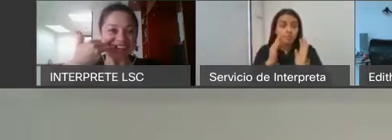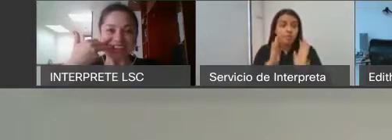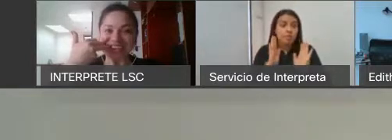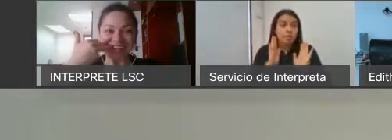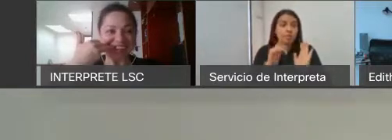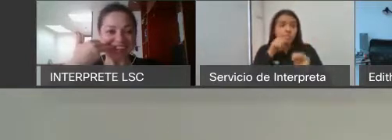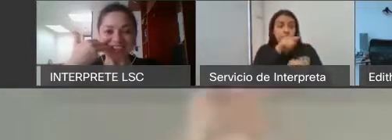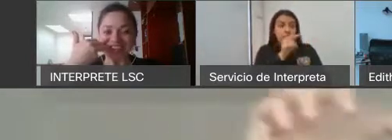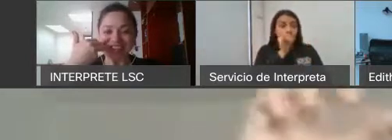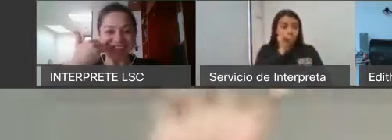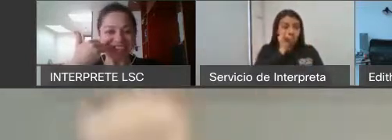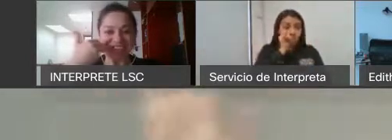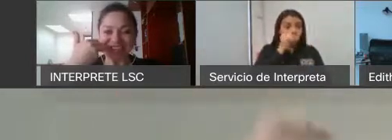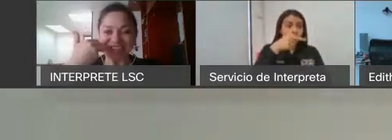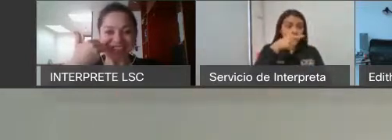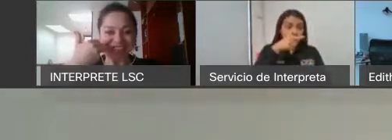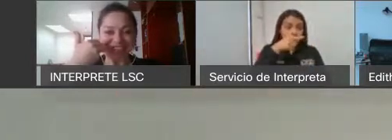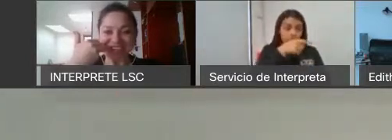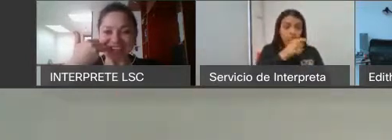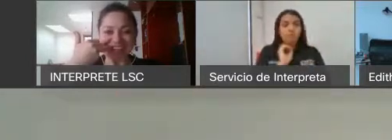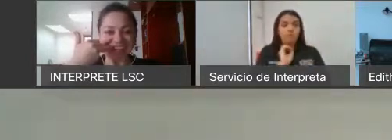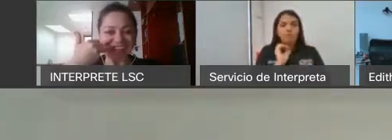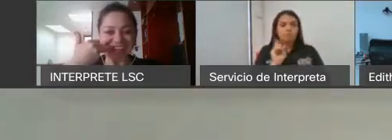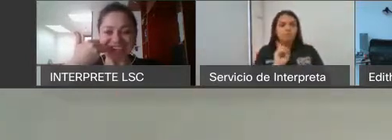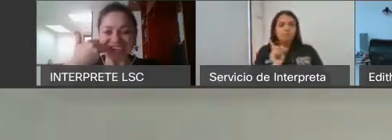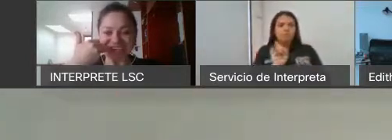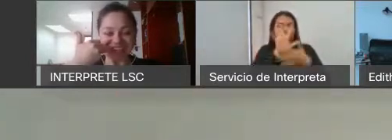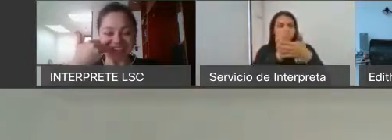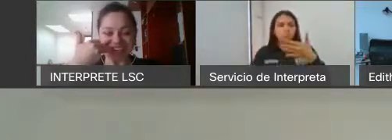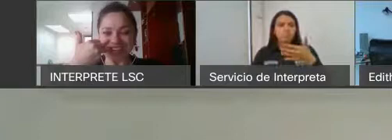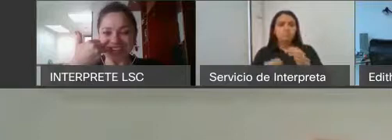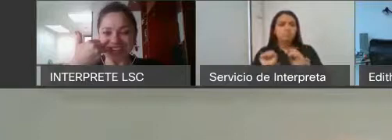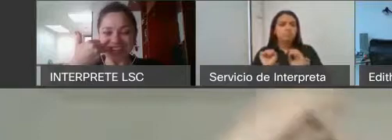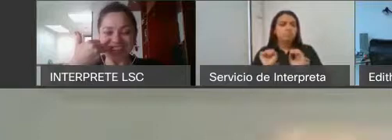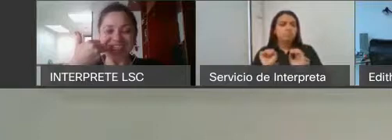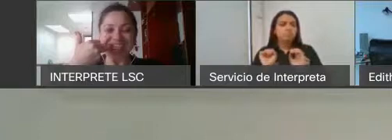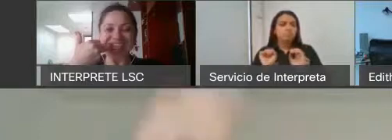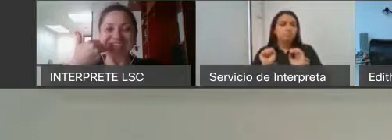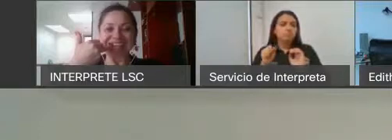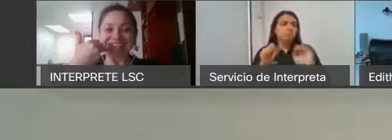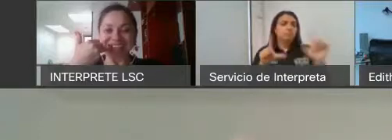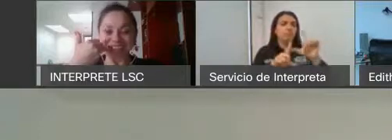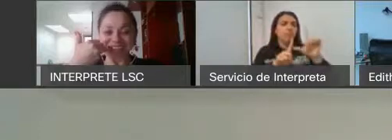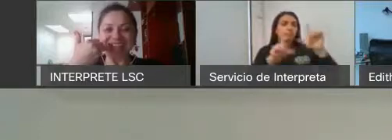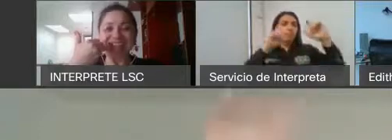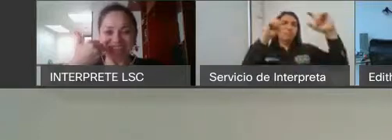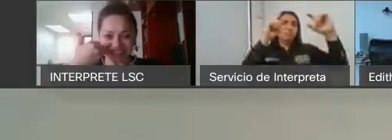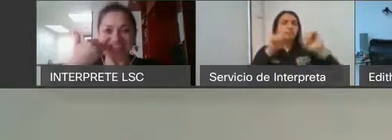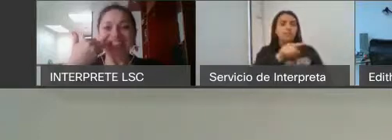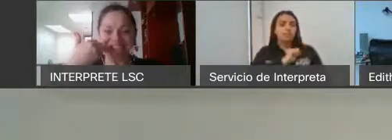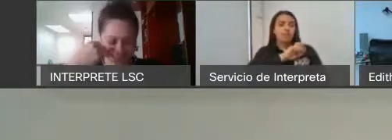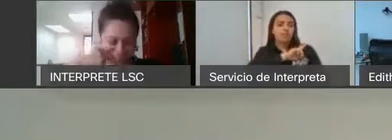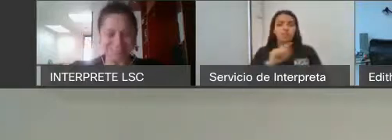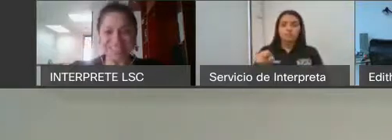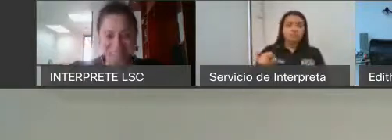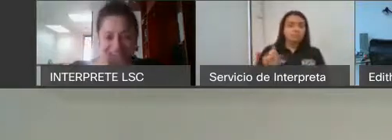o si la quitas y que salga solo como tu letra para que quede solo abajo Edith y que el foco pueda ser